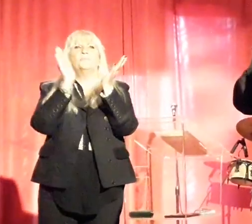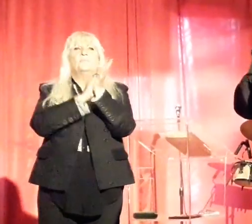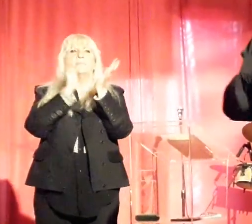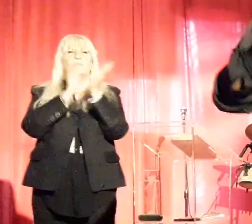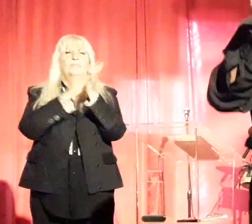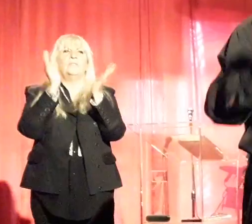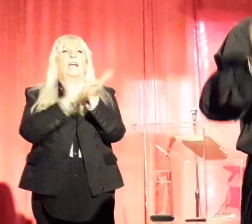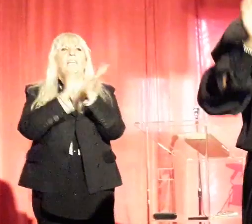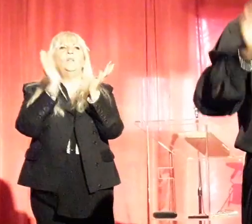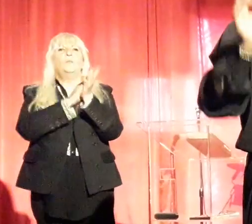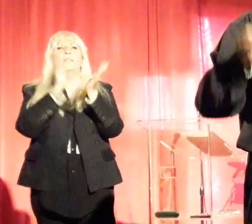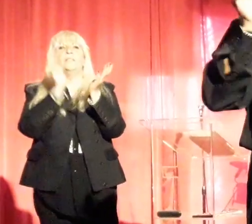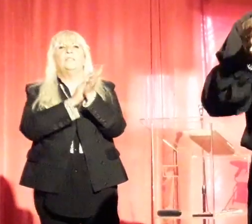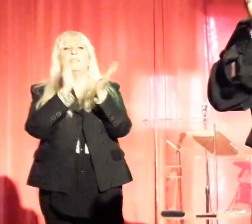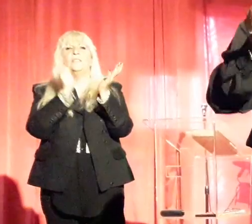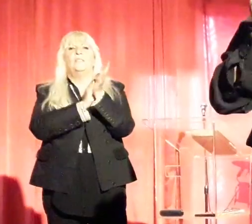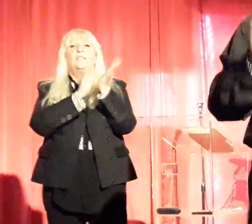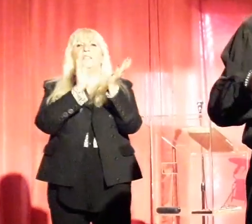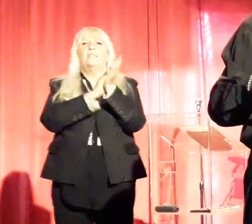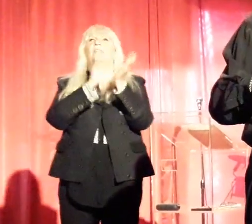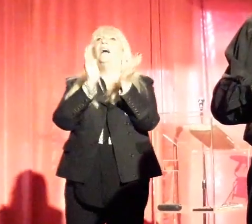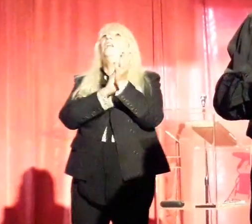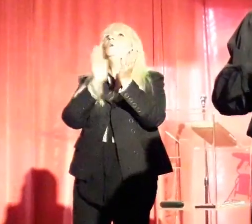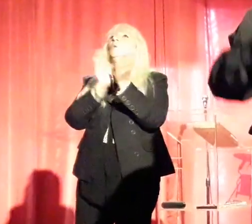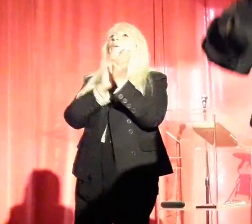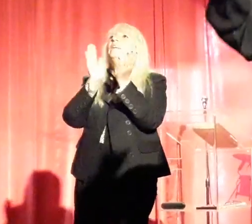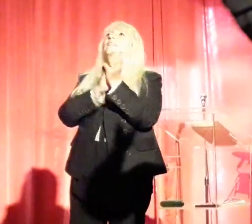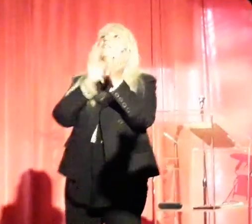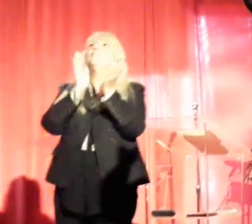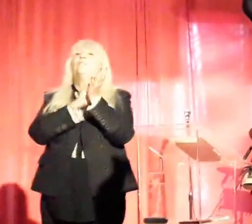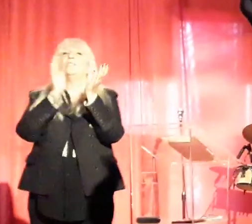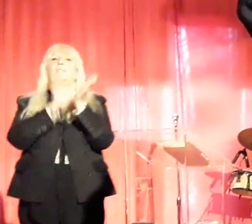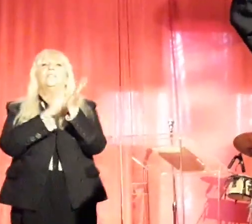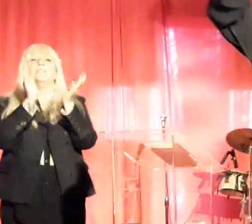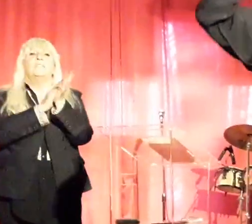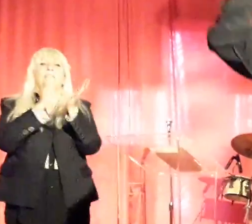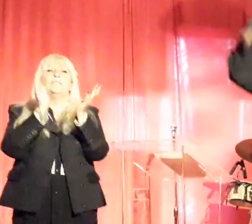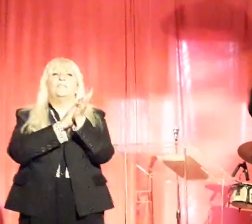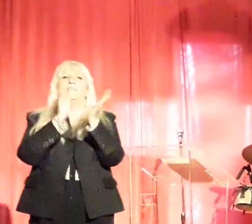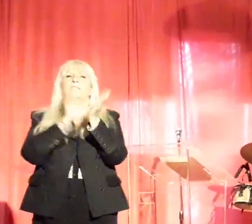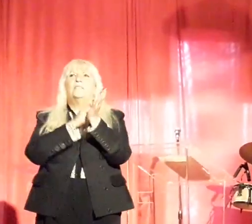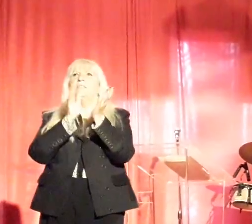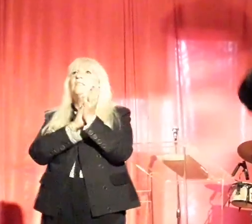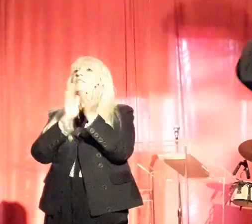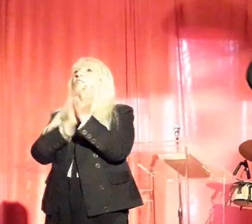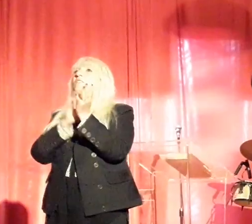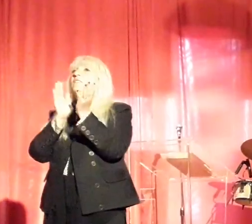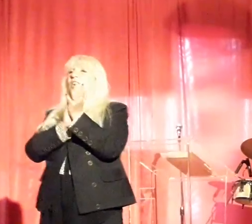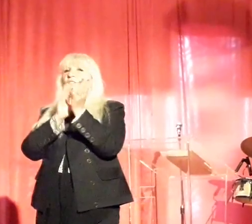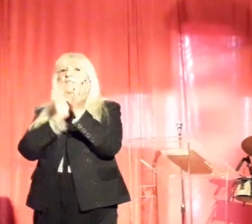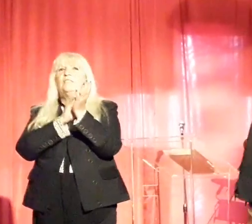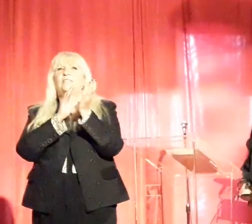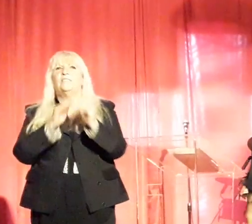en el disco No Vale la Pena Llorar. Así que de esta manera, si está de acuerdo,